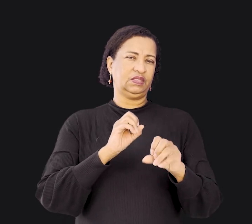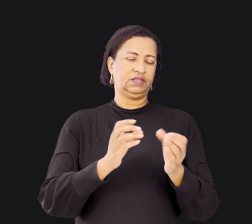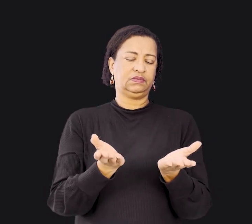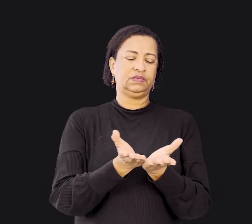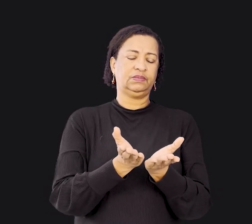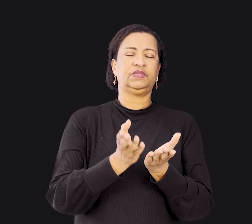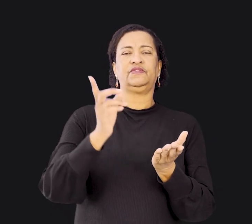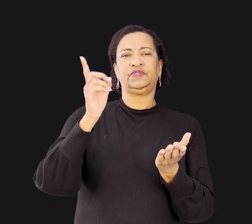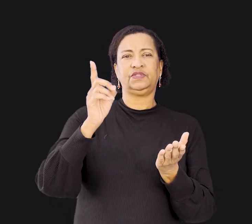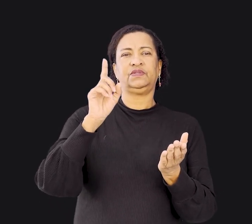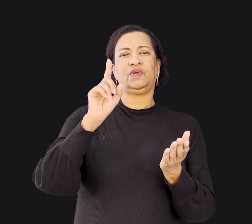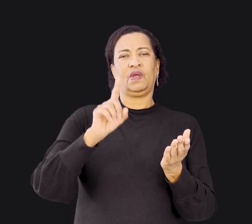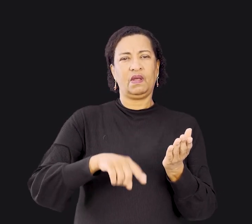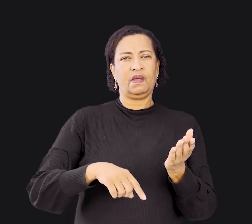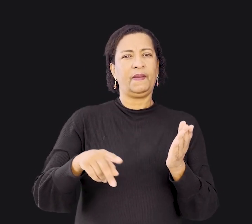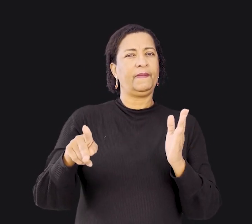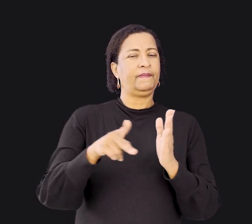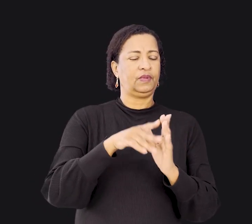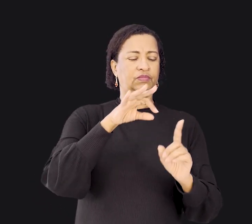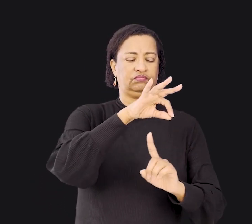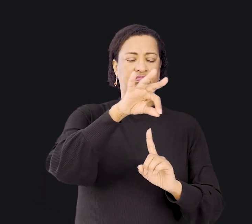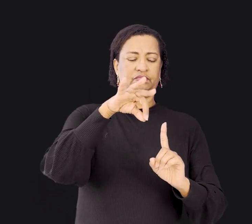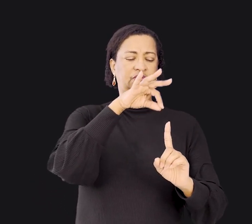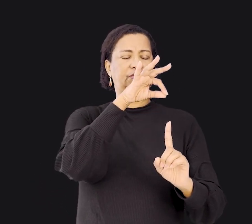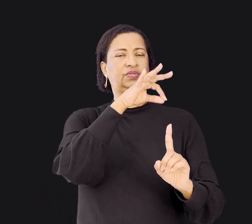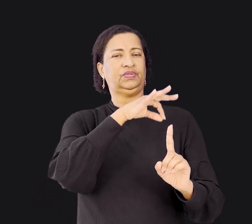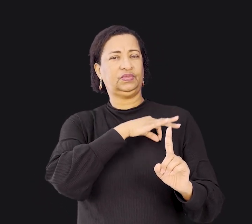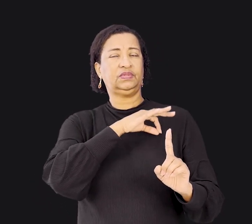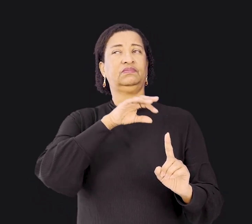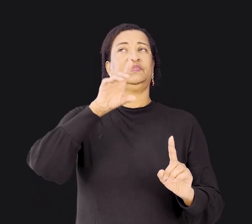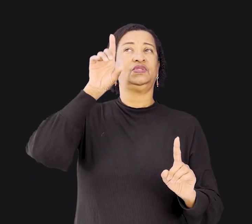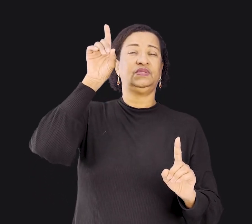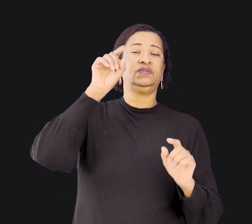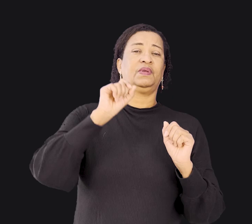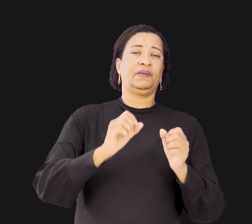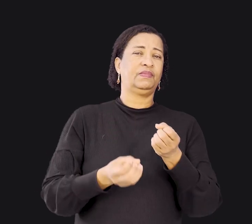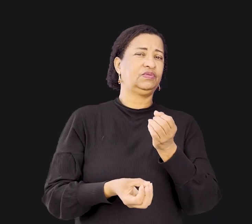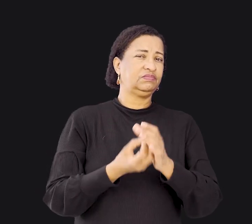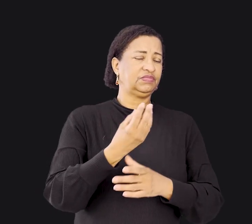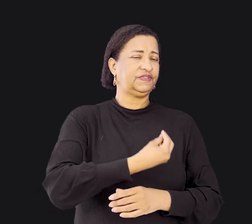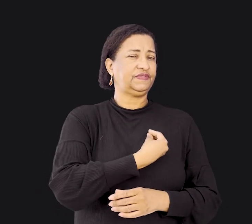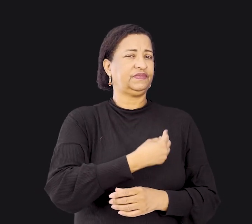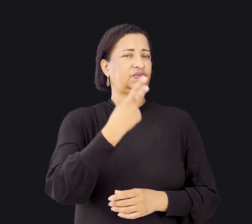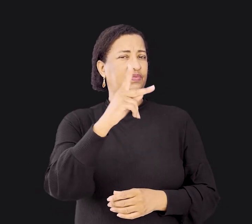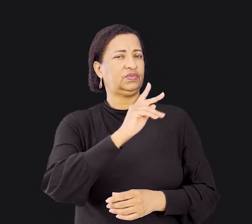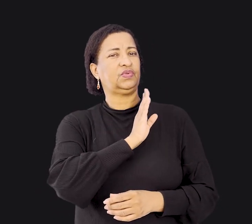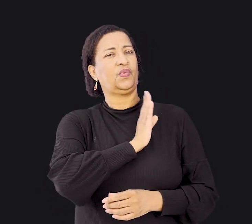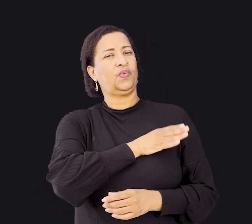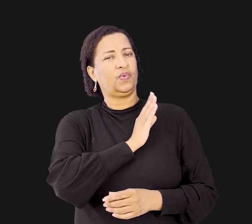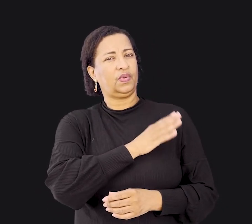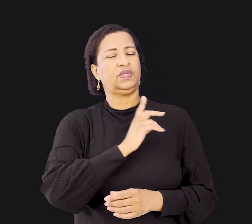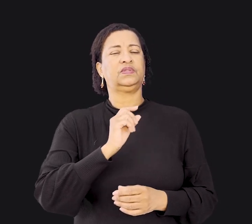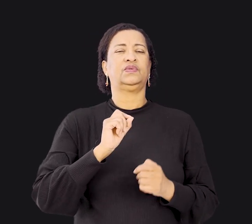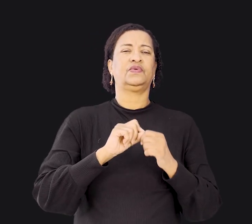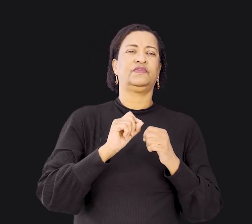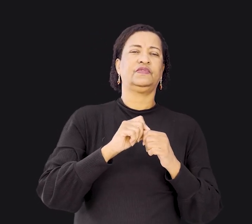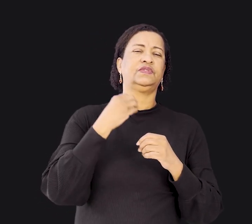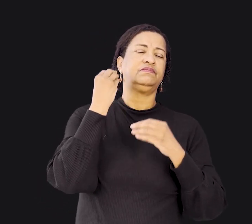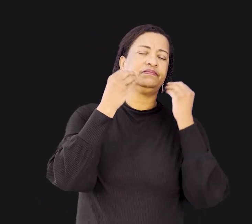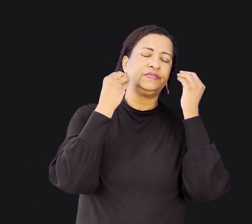é o agente do Espírito Santo ou de Deus, que pode criar vida no seu coração e gerar a experiência da